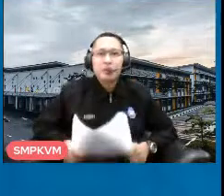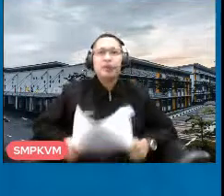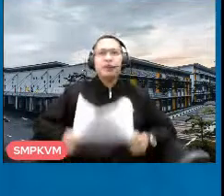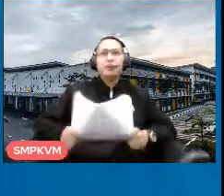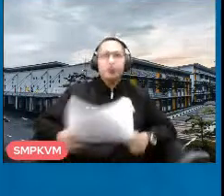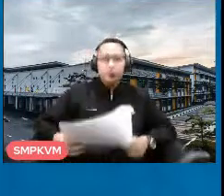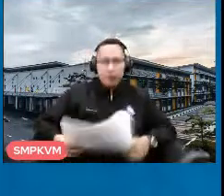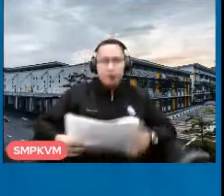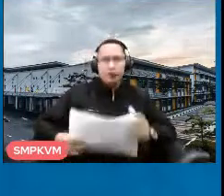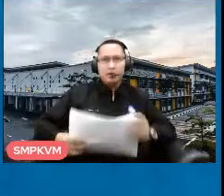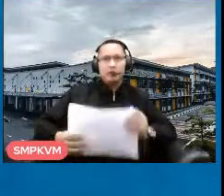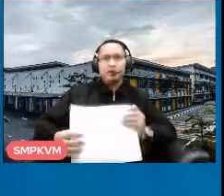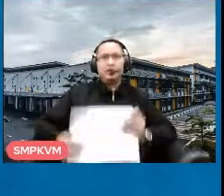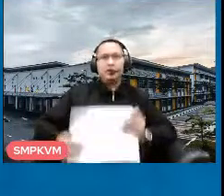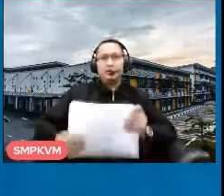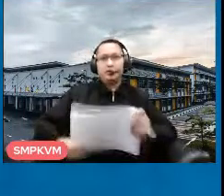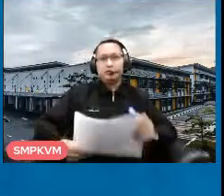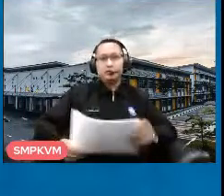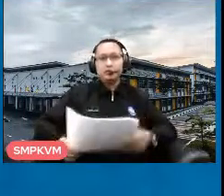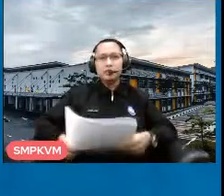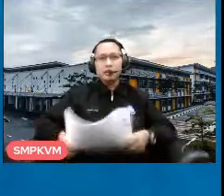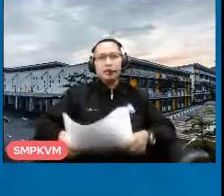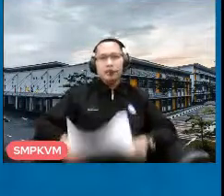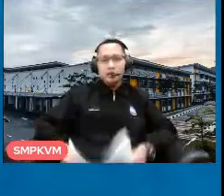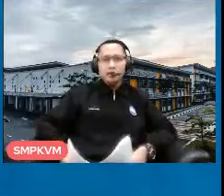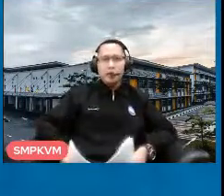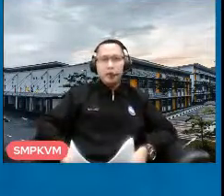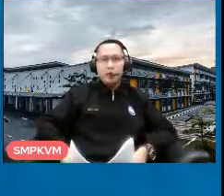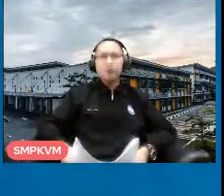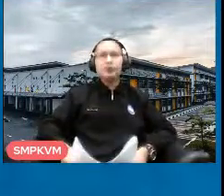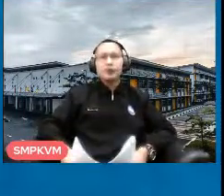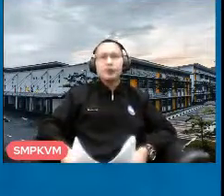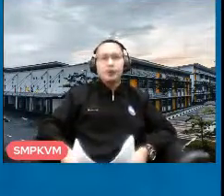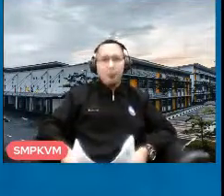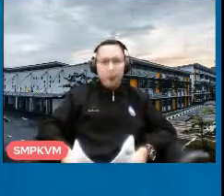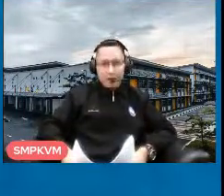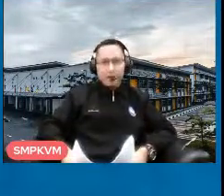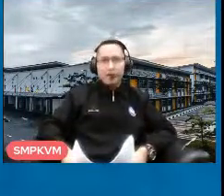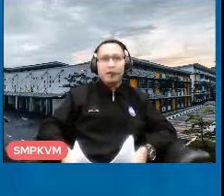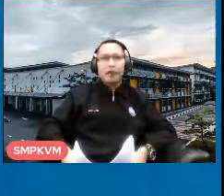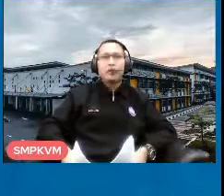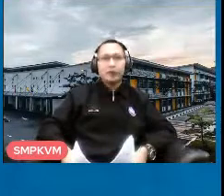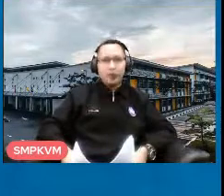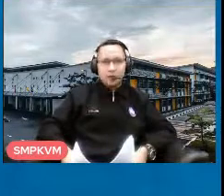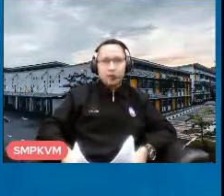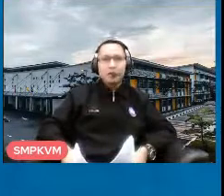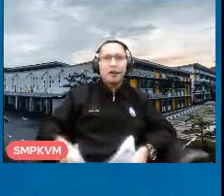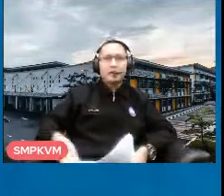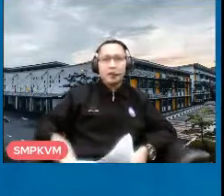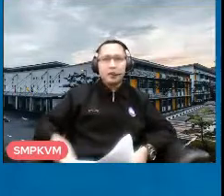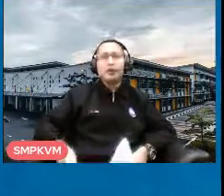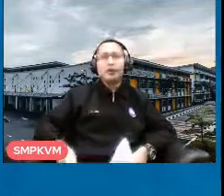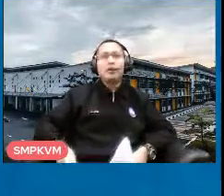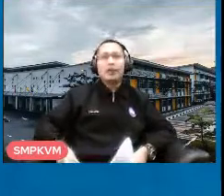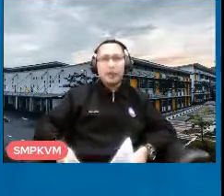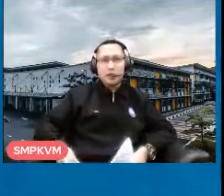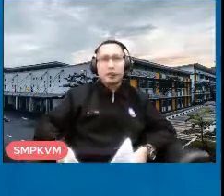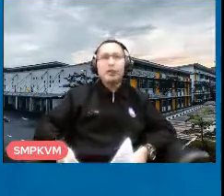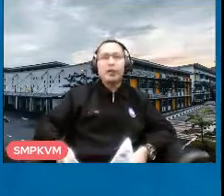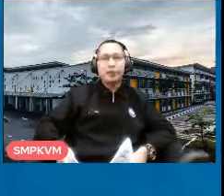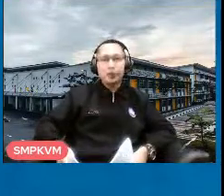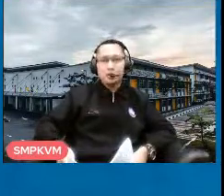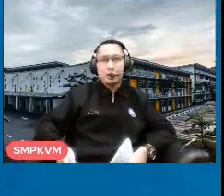cek kuslalu wajahku baru juga yakni pun baik kalau kena cara tak nazaro